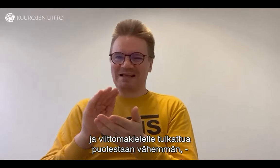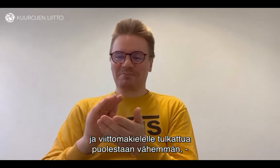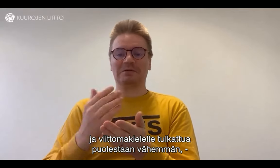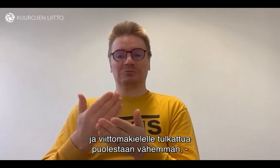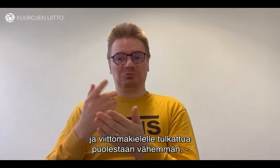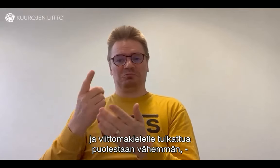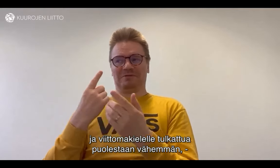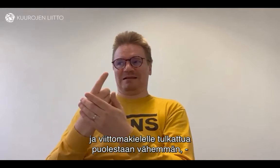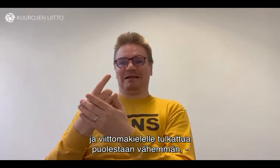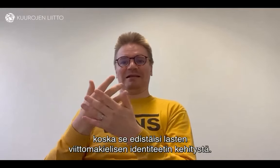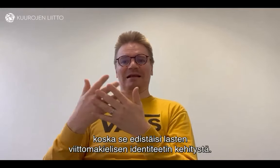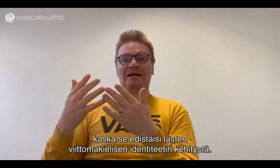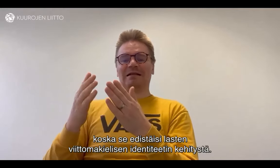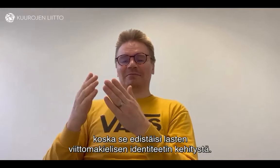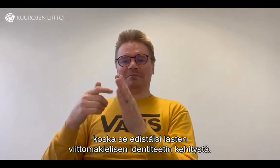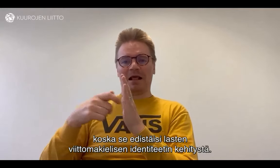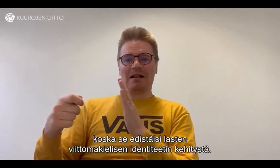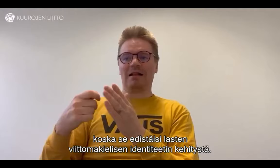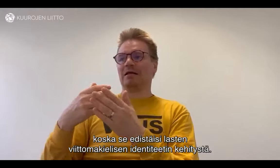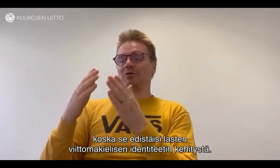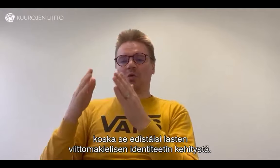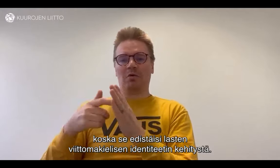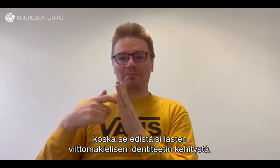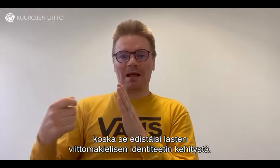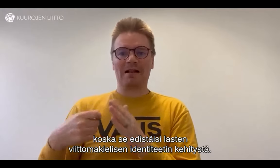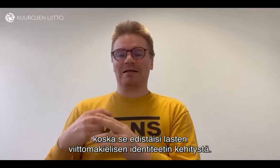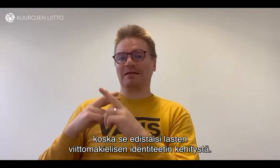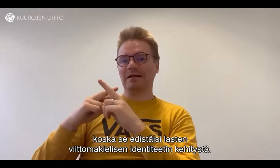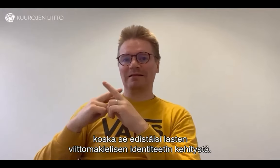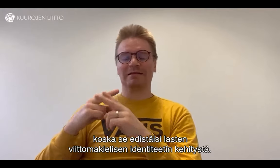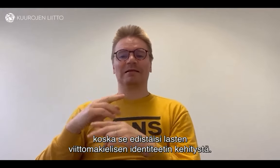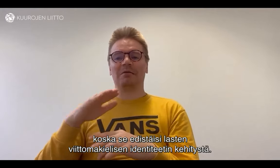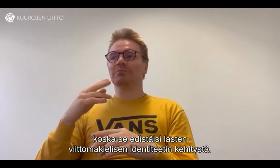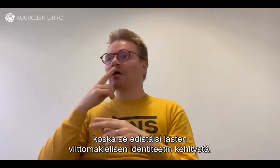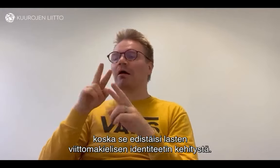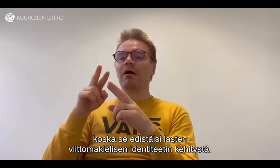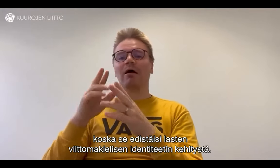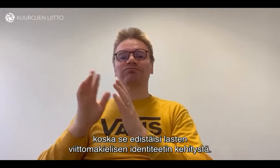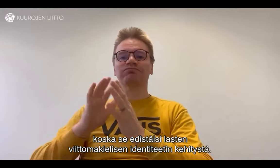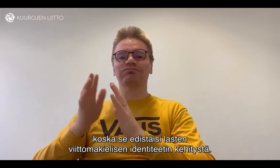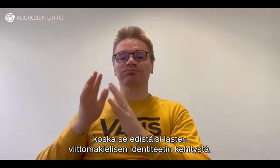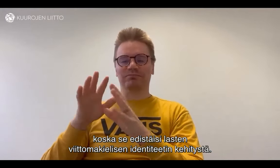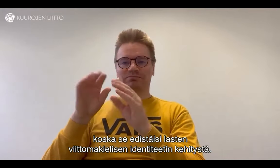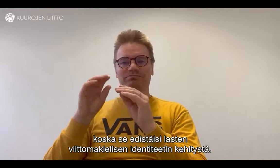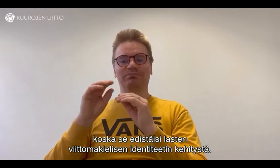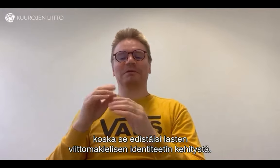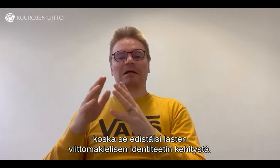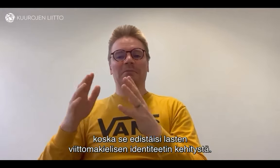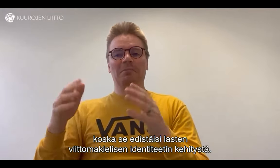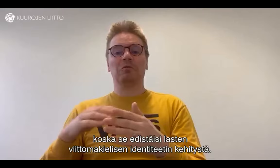enemmän, ja viittomakielelle tulkattuja puolestaan vähemmän, koska se edistäisi lasten viittomakielisen identiteetin kehitystä.